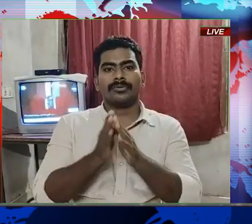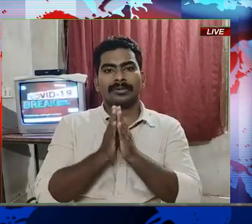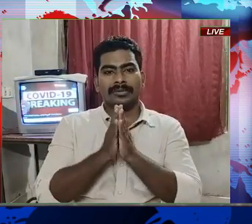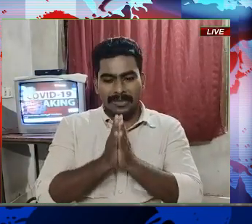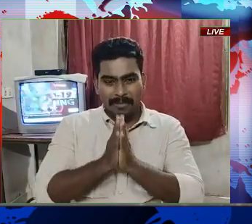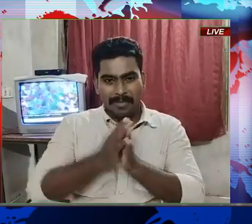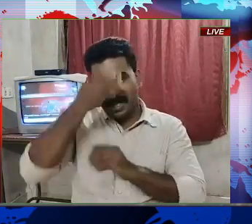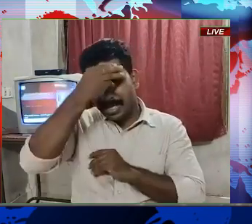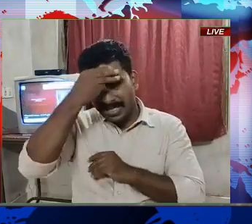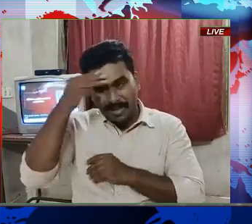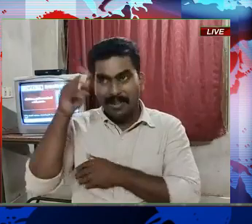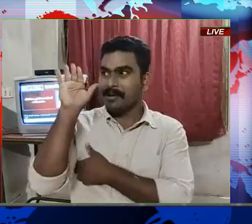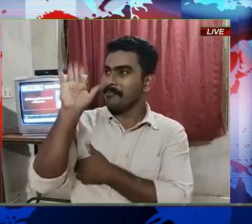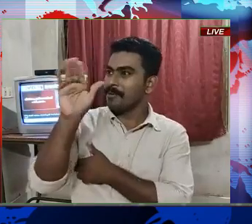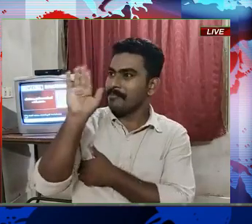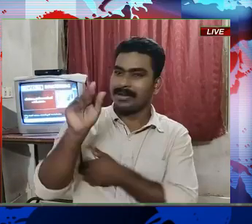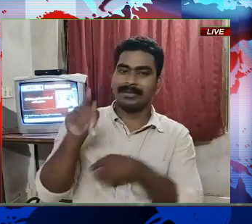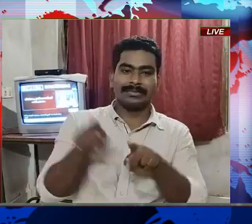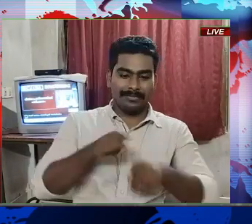ഇതും ഒഴിവാക്കേണ്ടതാണ്.